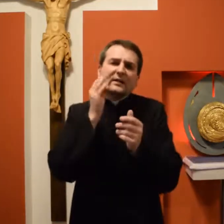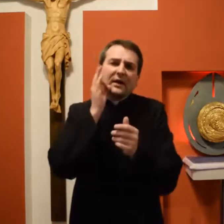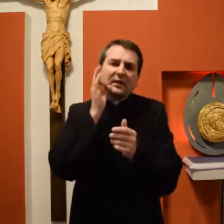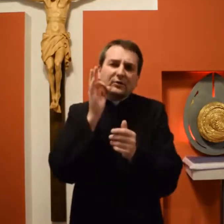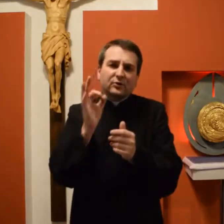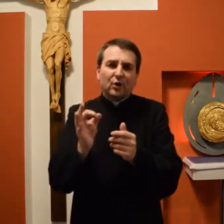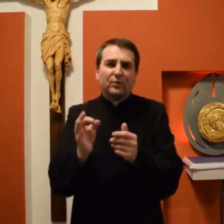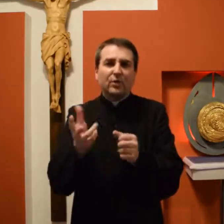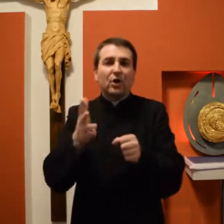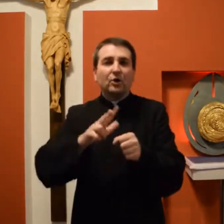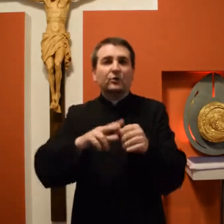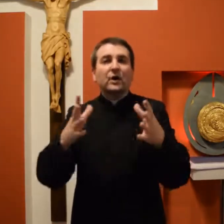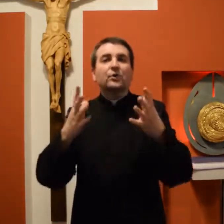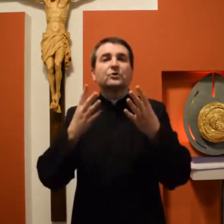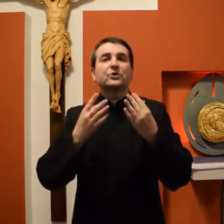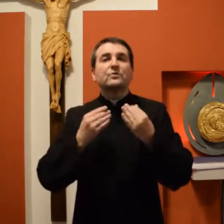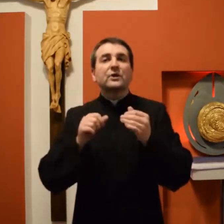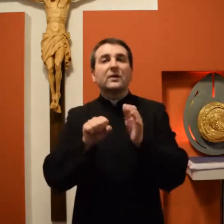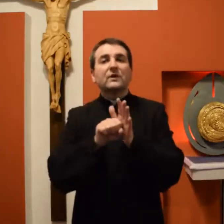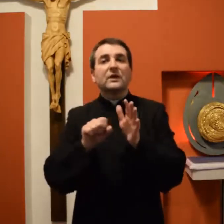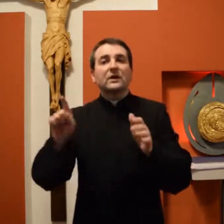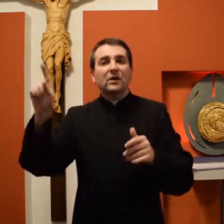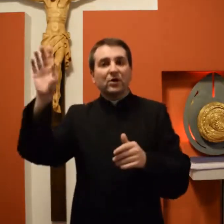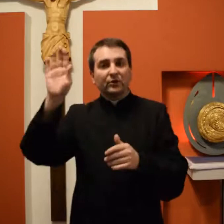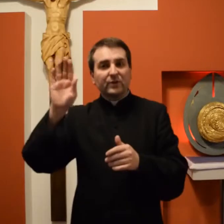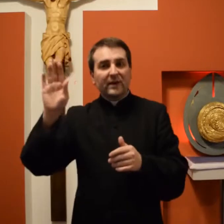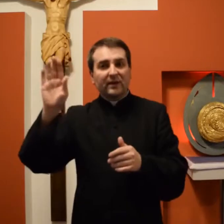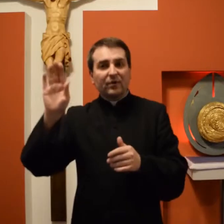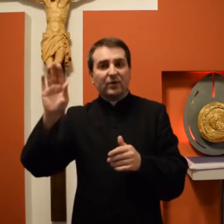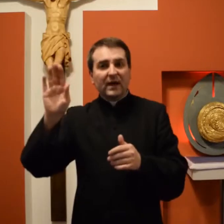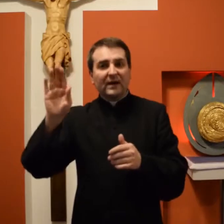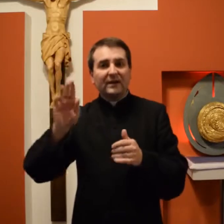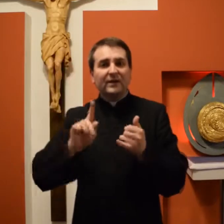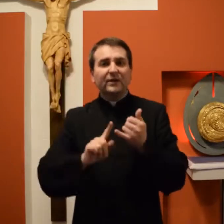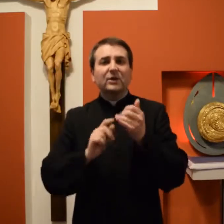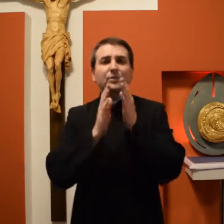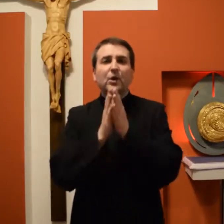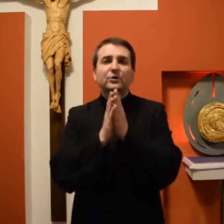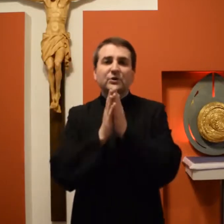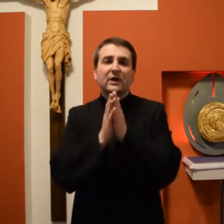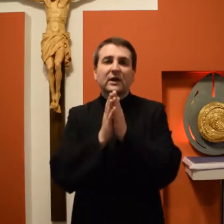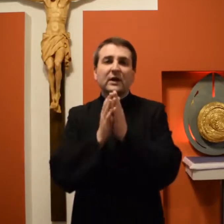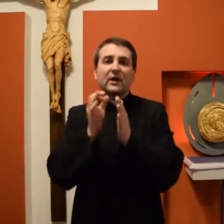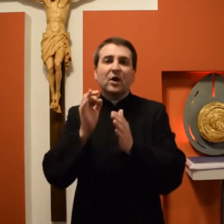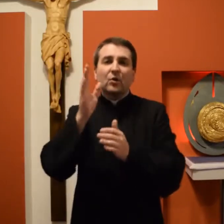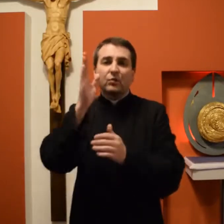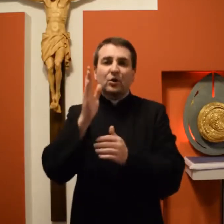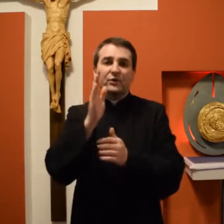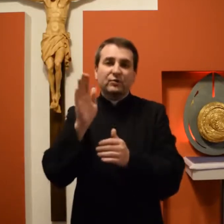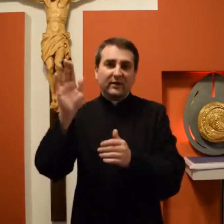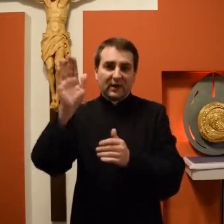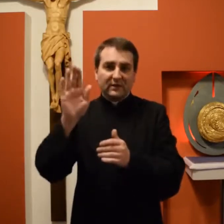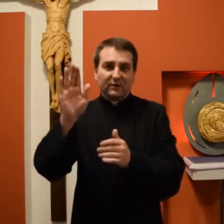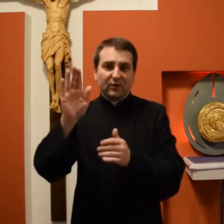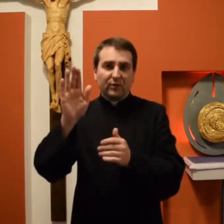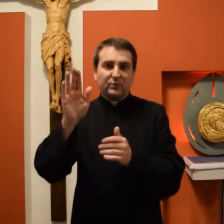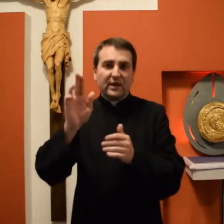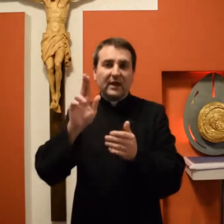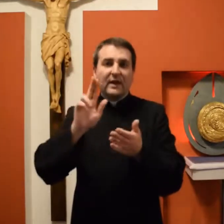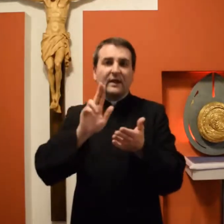wszelkie dobro, które otrzymujemy od Pana Boga. I proście o błogosławieństwo Boże